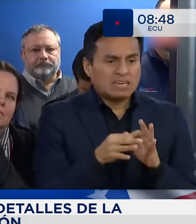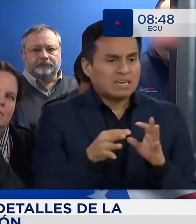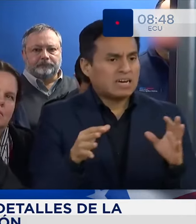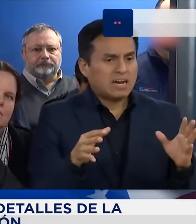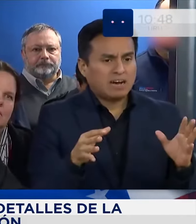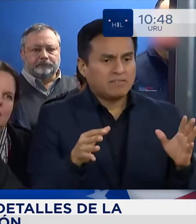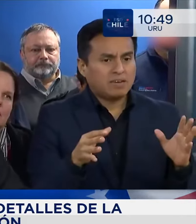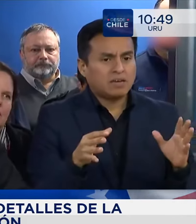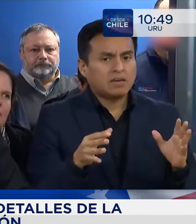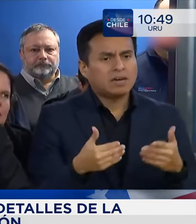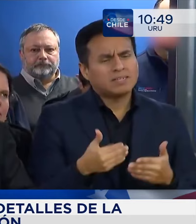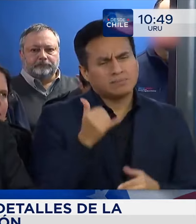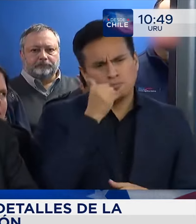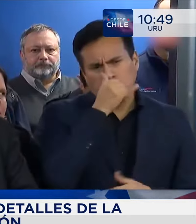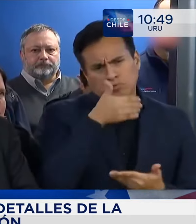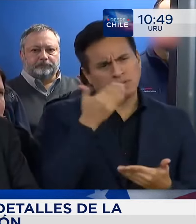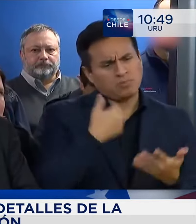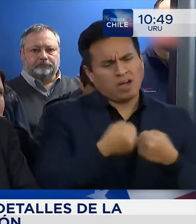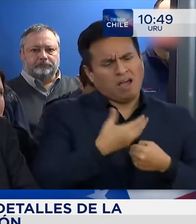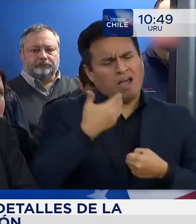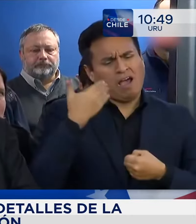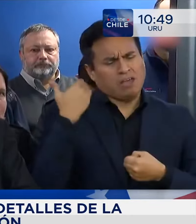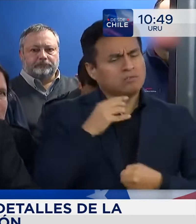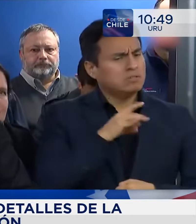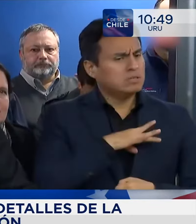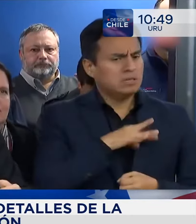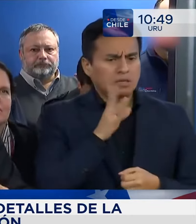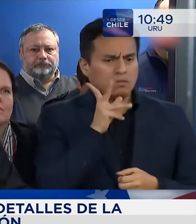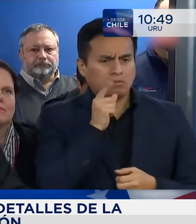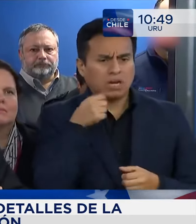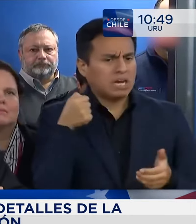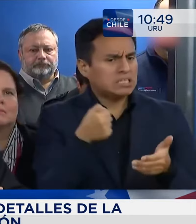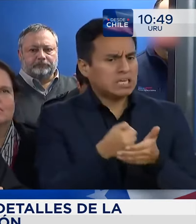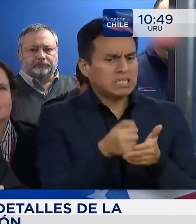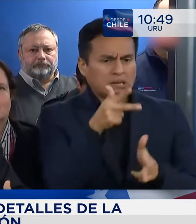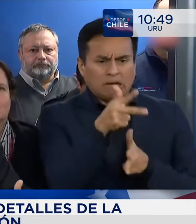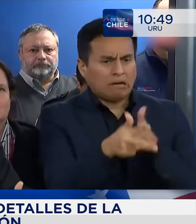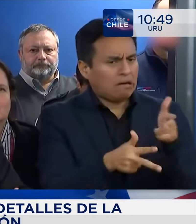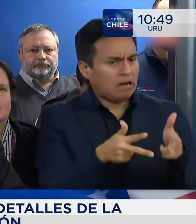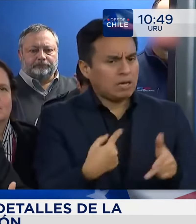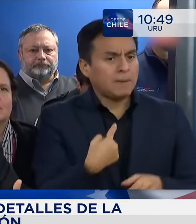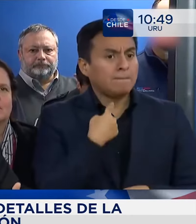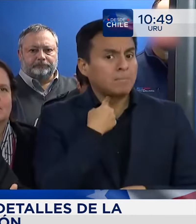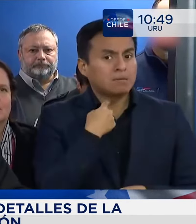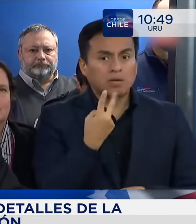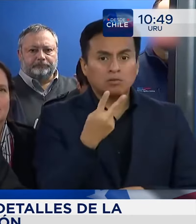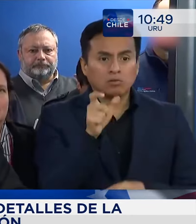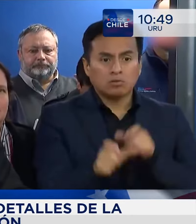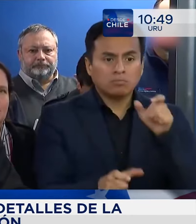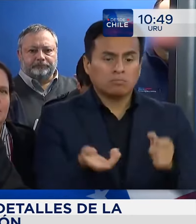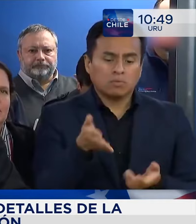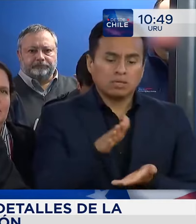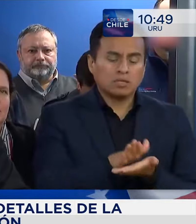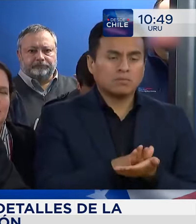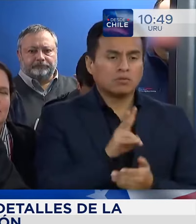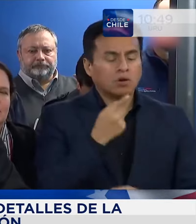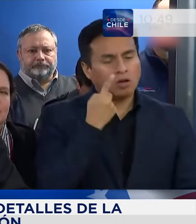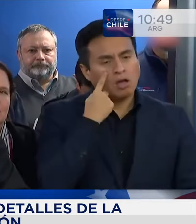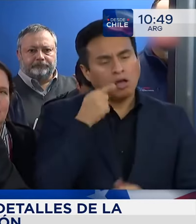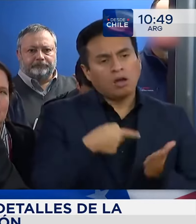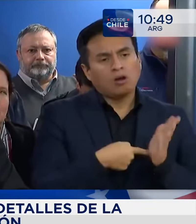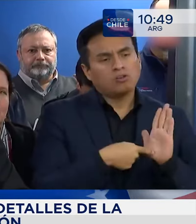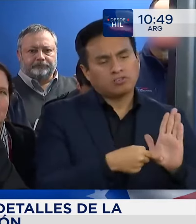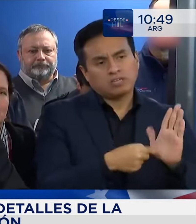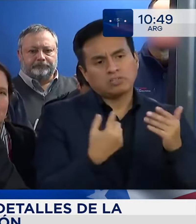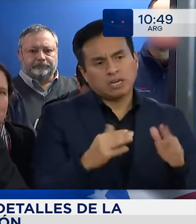grave había hacía mucho tiempo décadas que en chile no había accidentes ferroviarios con víctimas dos víctimas como las que se conocieron